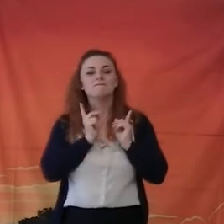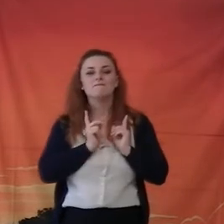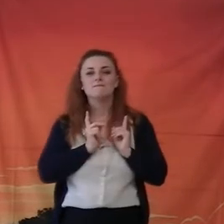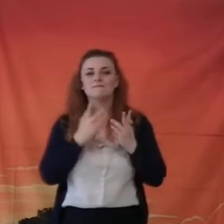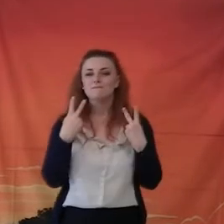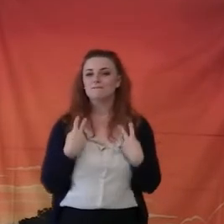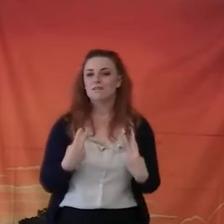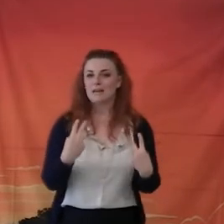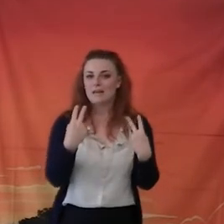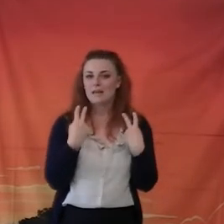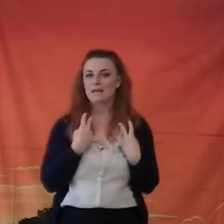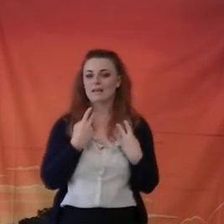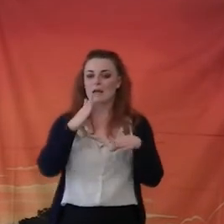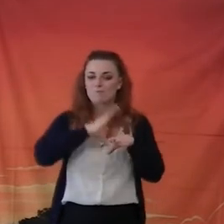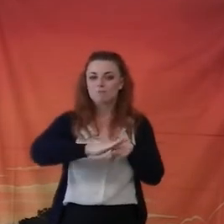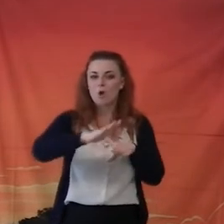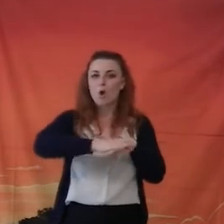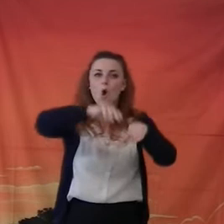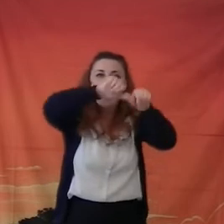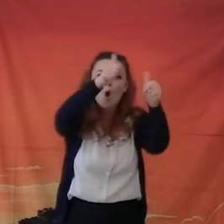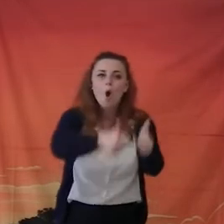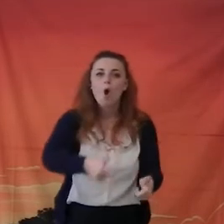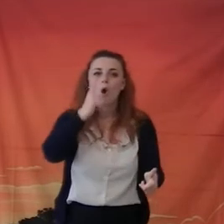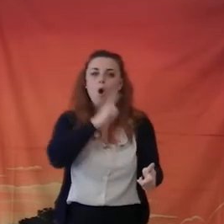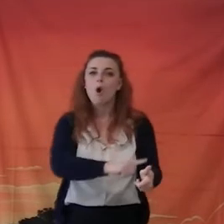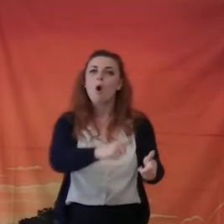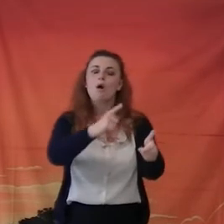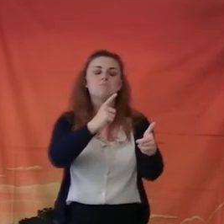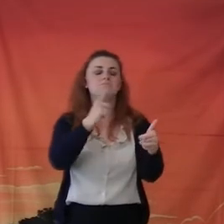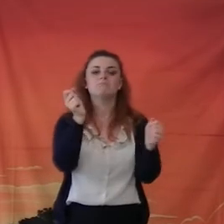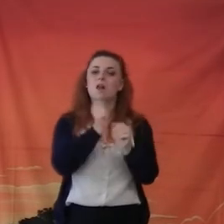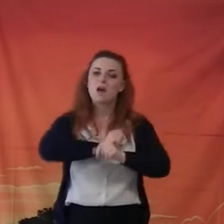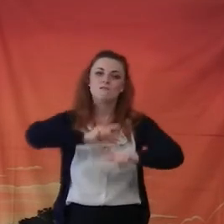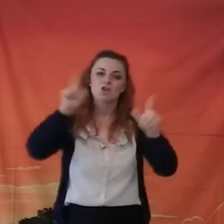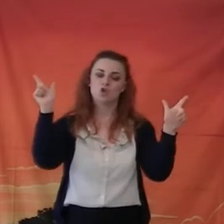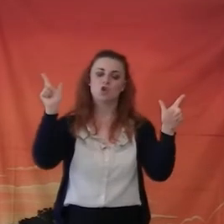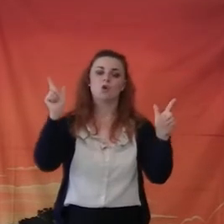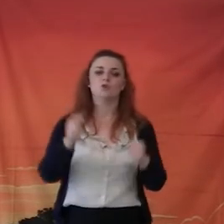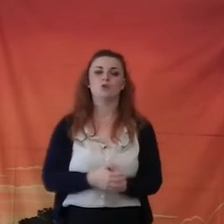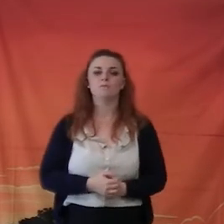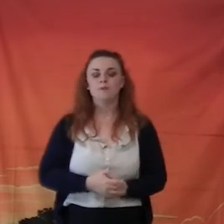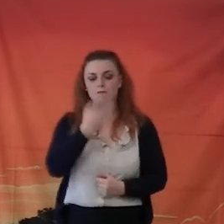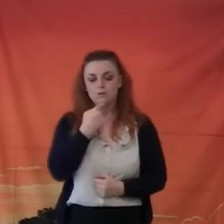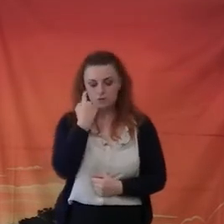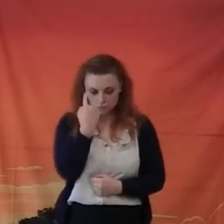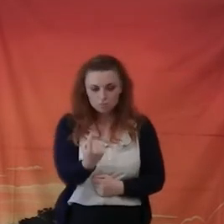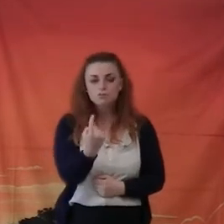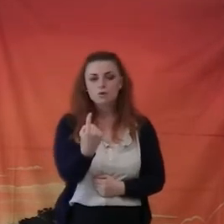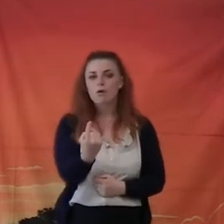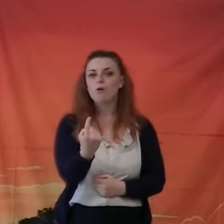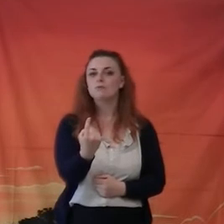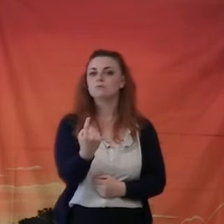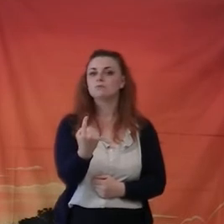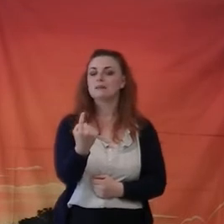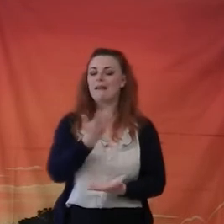Sarebbero tantissime le cose da dire, voglio dire soltanto una a me che mi rappresenta come persona. Sì, mi